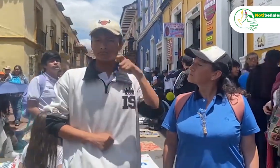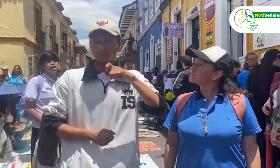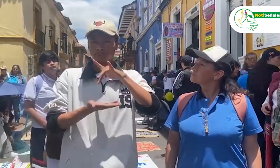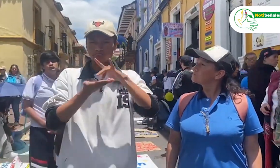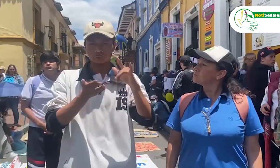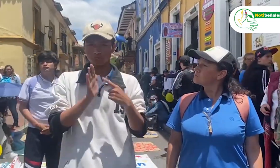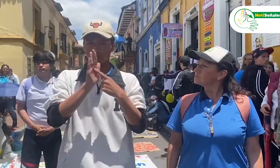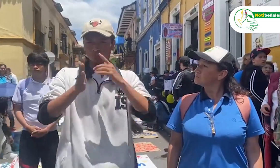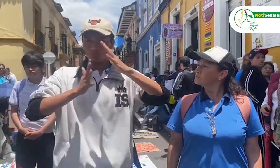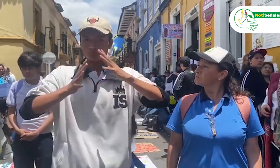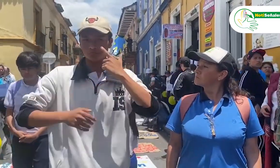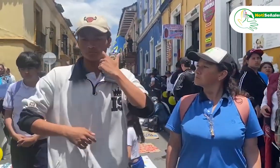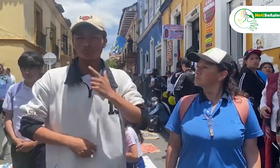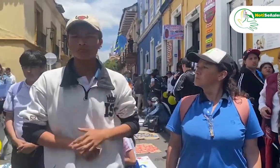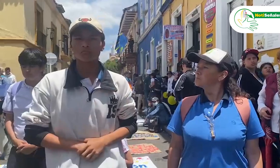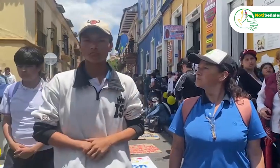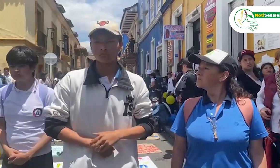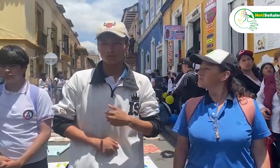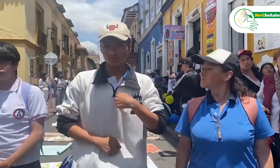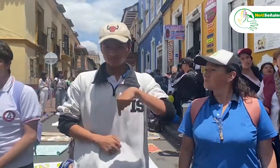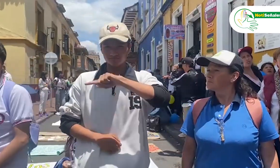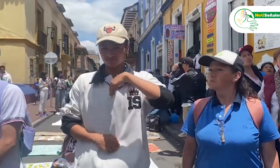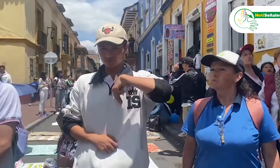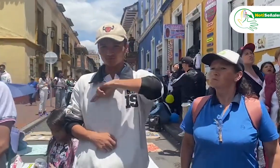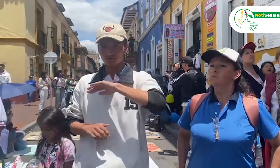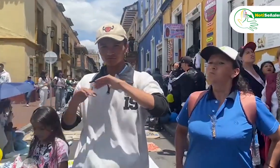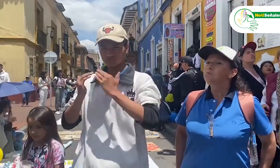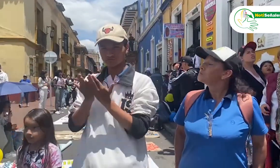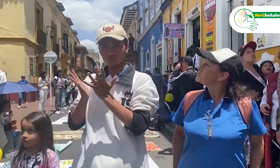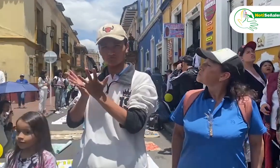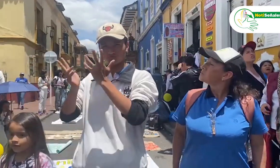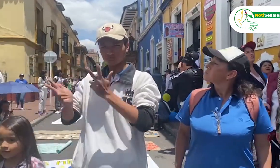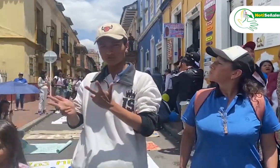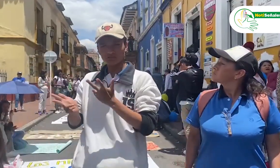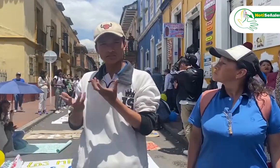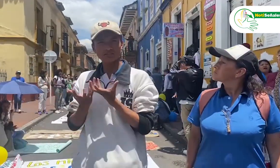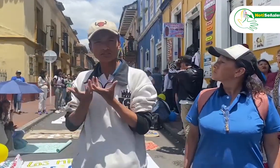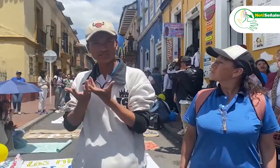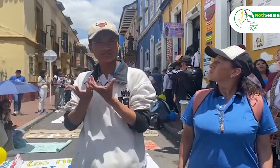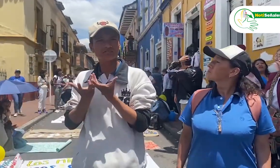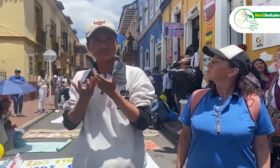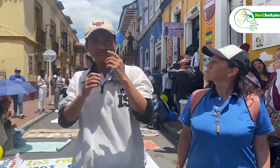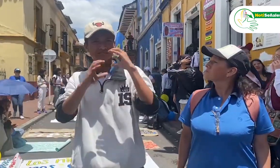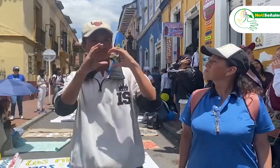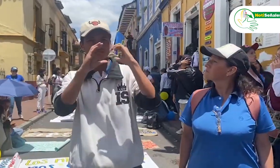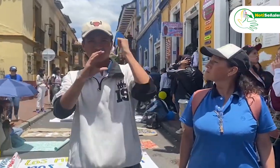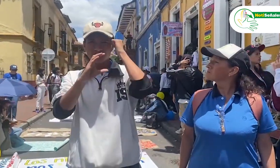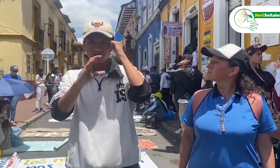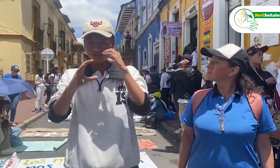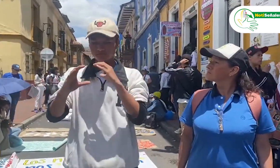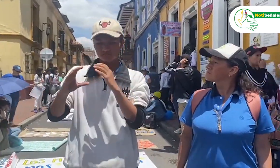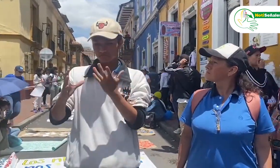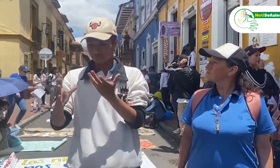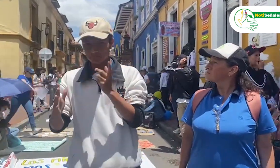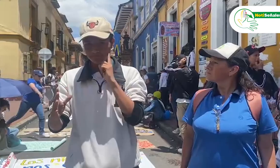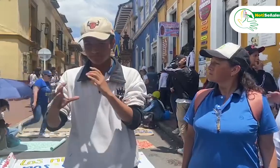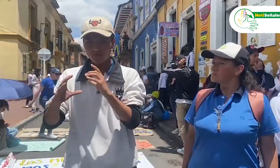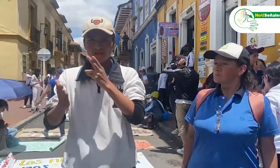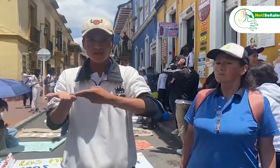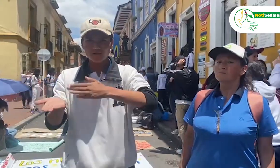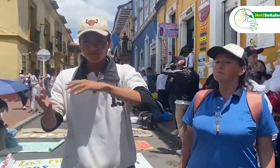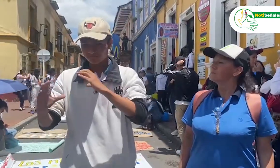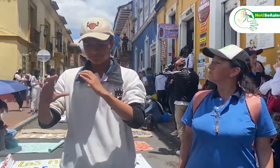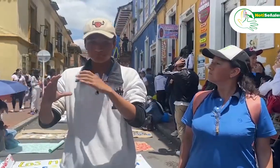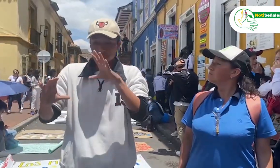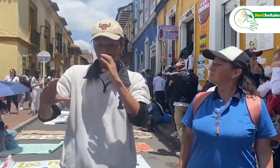Quiero comunicarles algo urgente. Nosotros los estudiantes sordos en el colegio sentimos que no tenemos